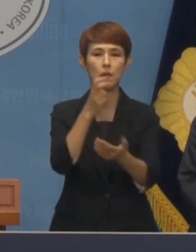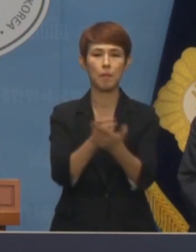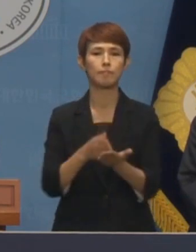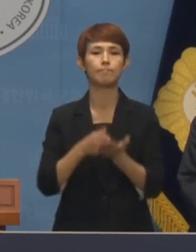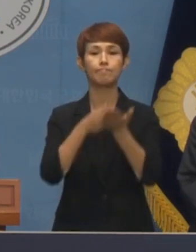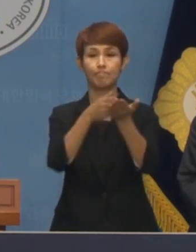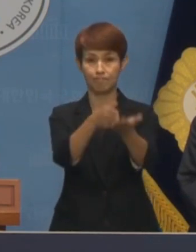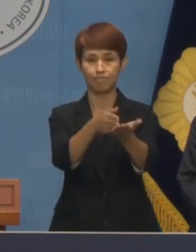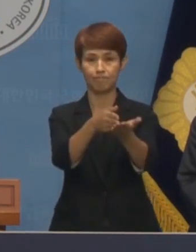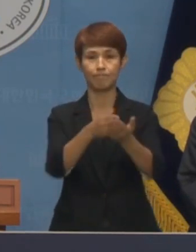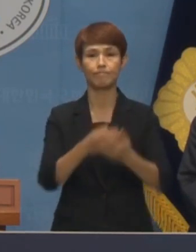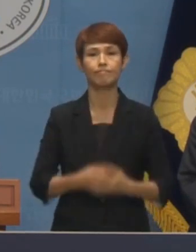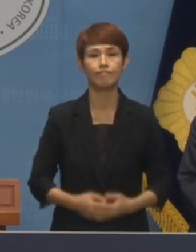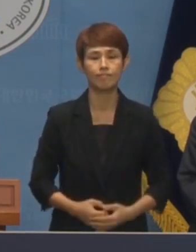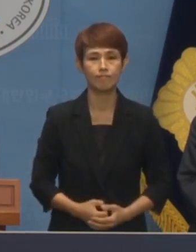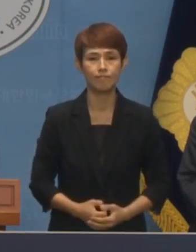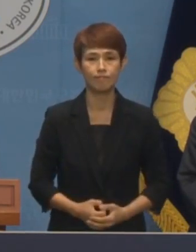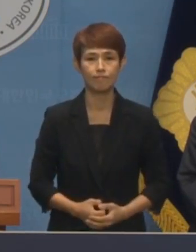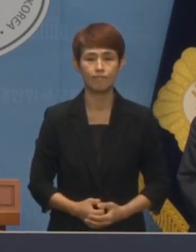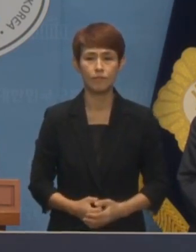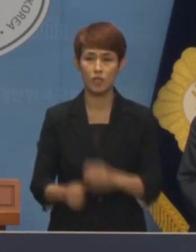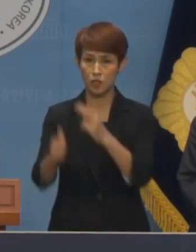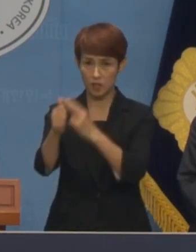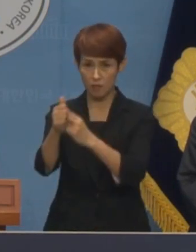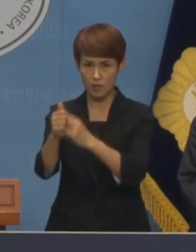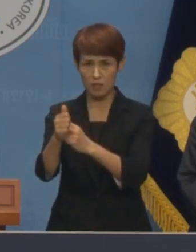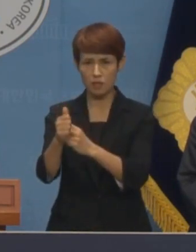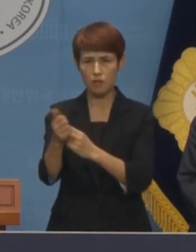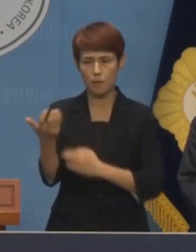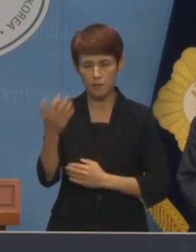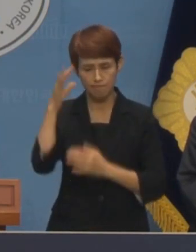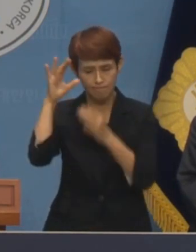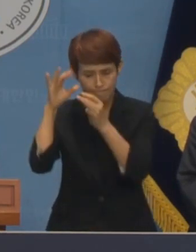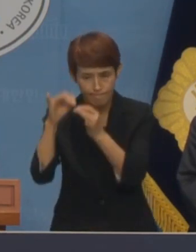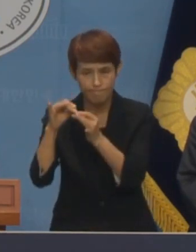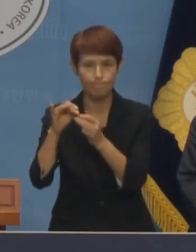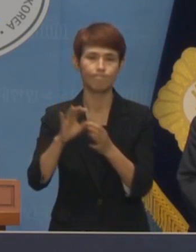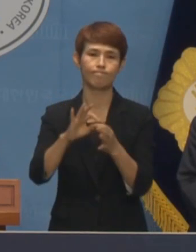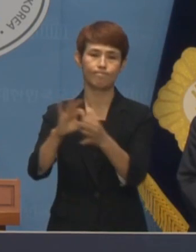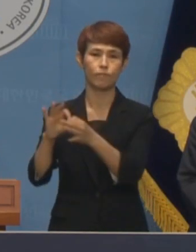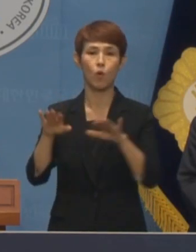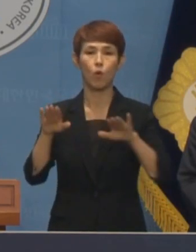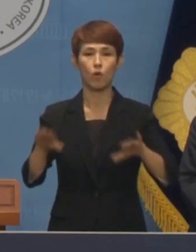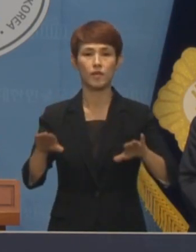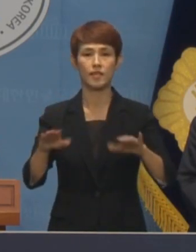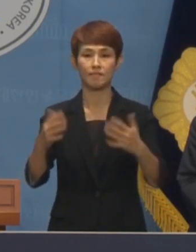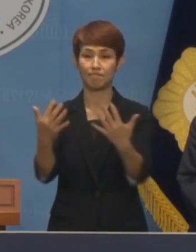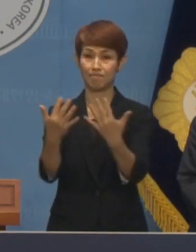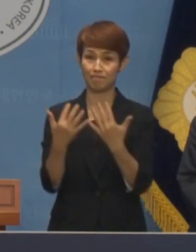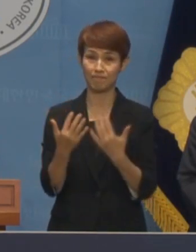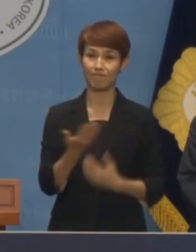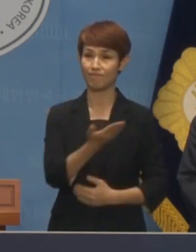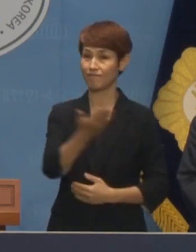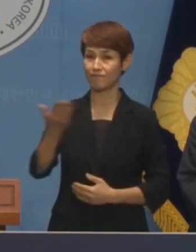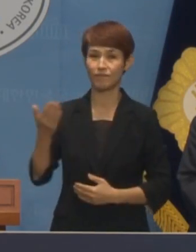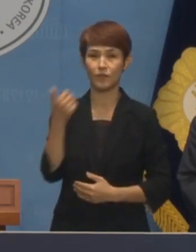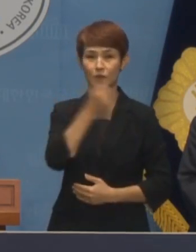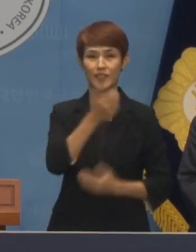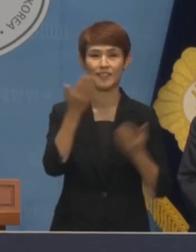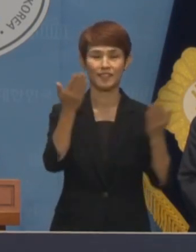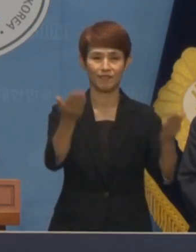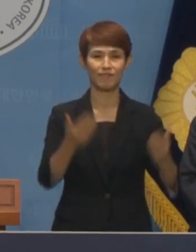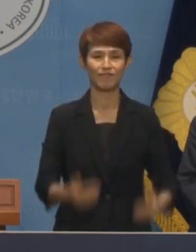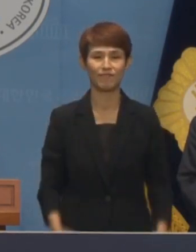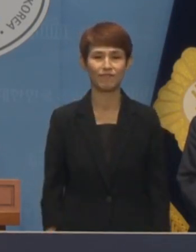입법을 추진합니다. 선생님들의 아픔에 공감하고 연대하여 오늘 기자회견에 함께 해주신 의원님들을